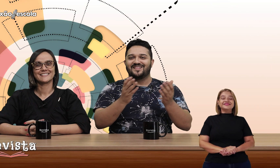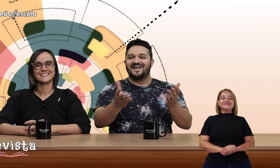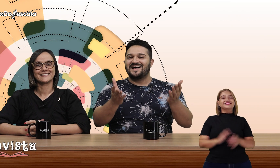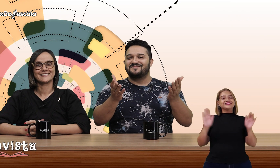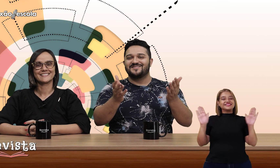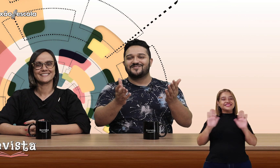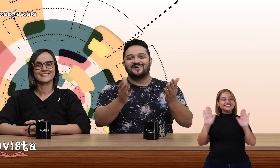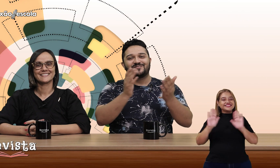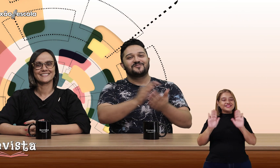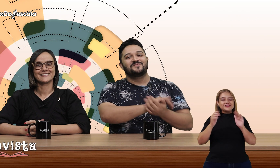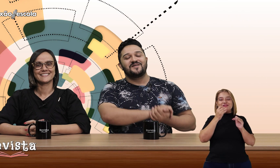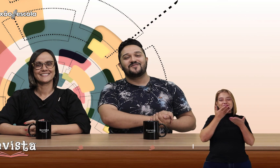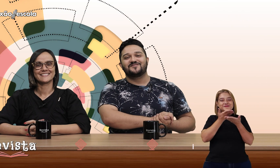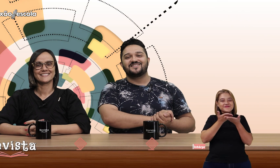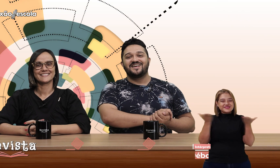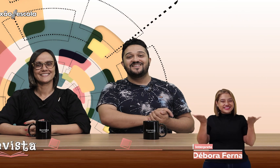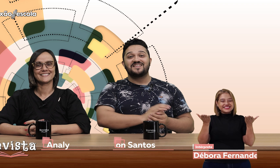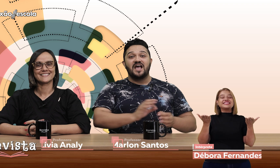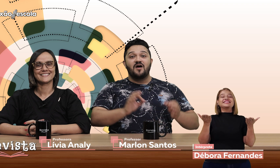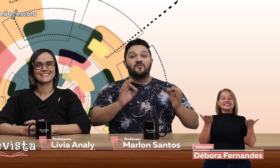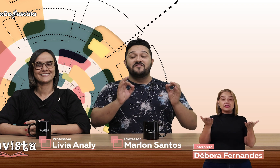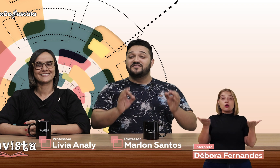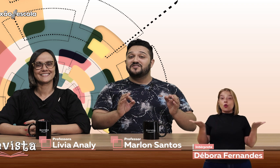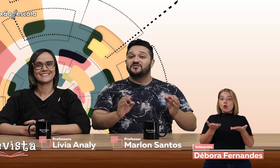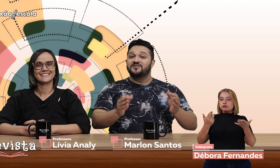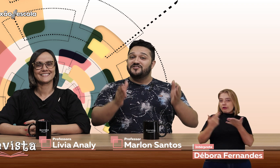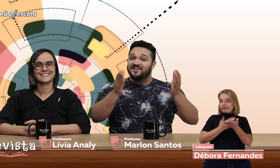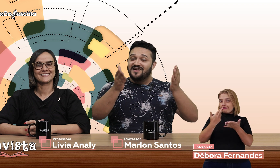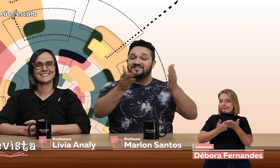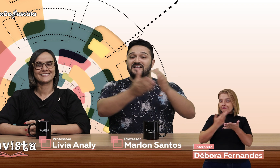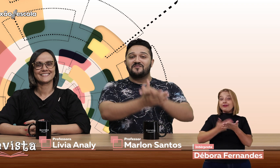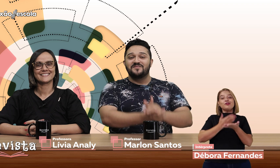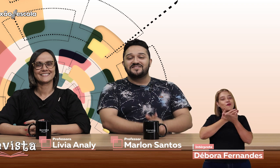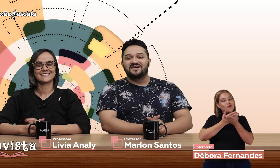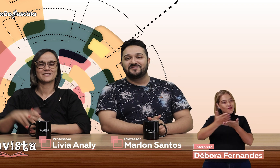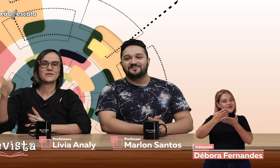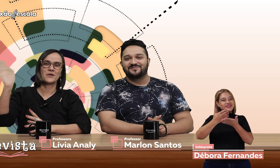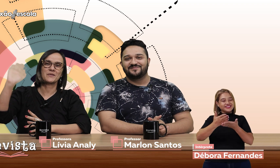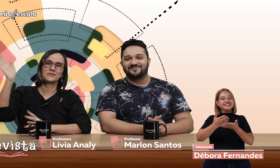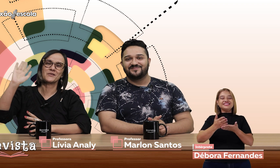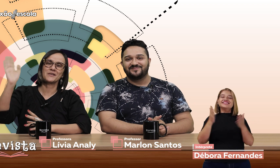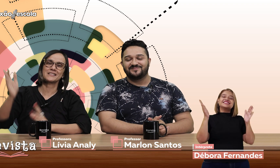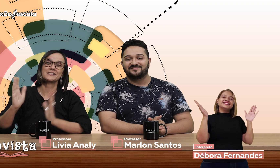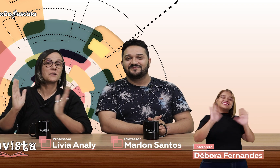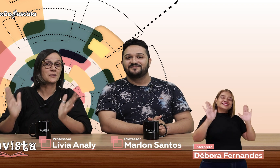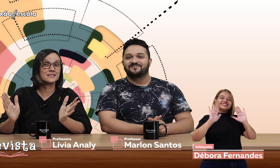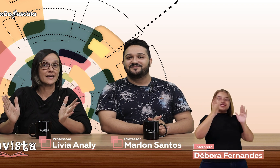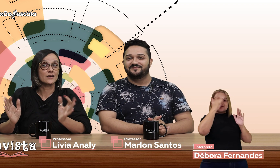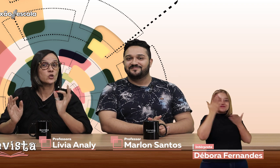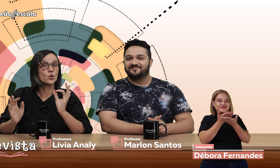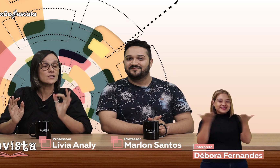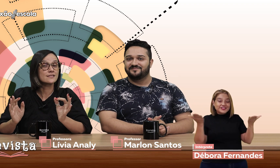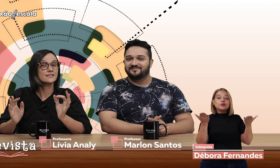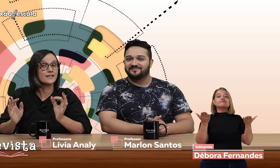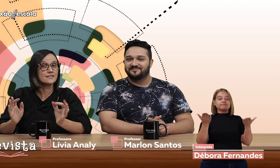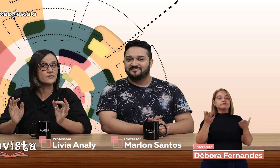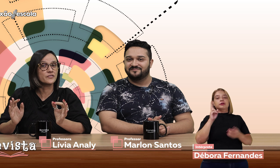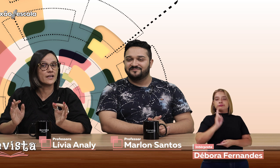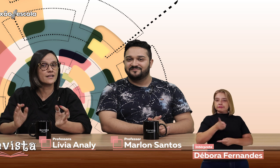Olá, pessoal, tudo bem com vocês? O Revista de hoje está começando. Oi, pessoas. Pois é, toda sexta-feira,